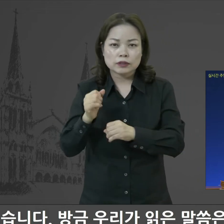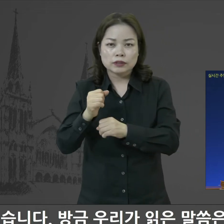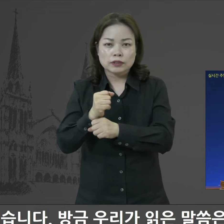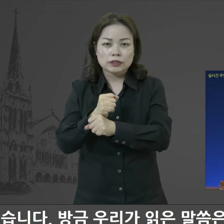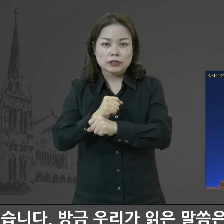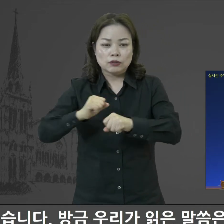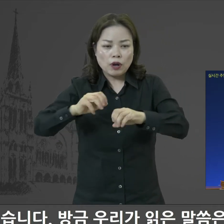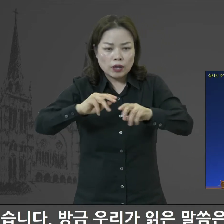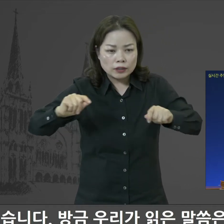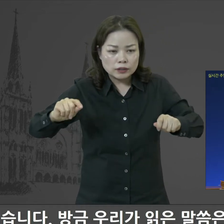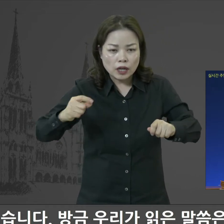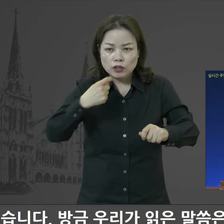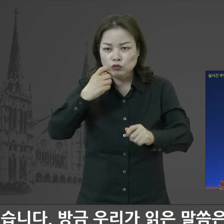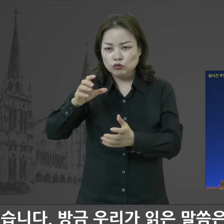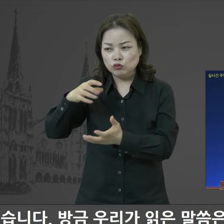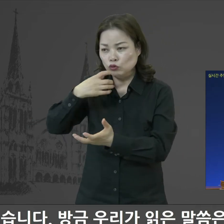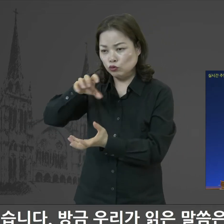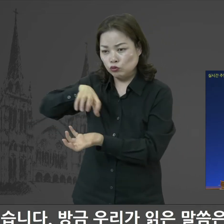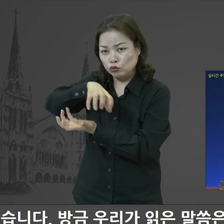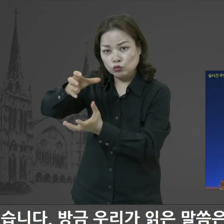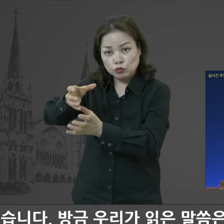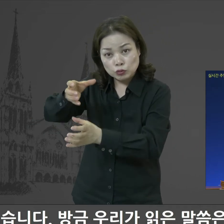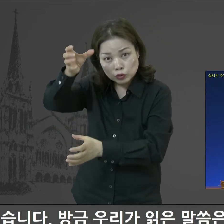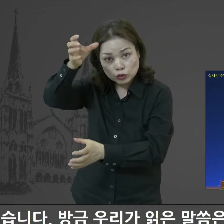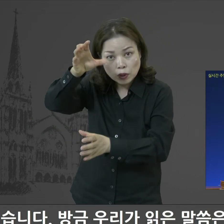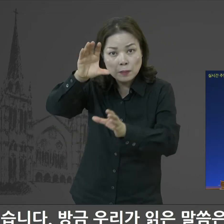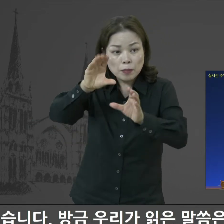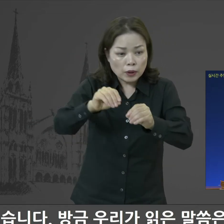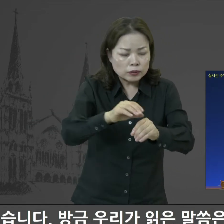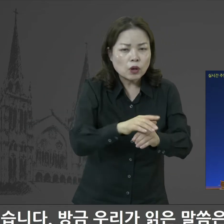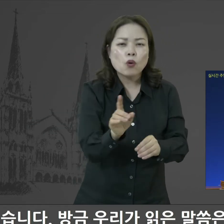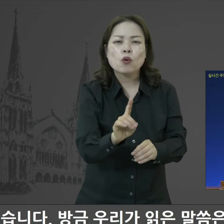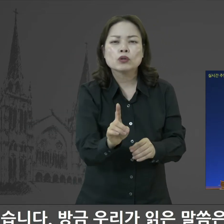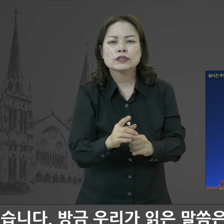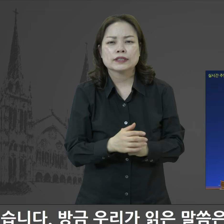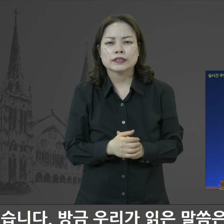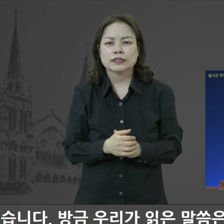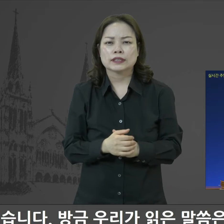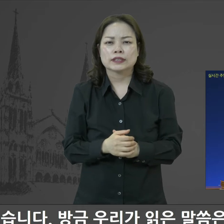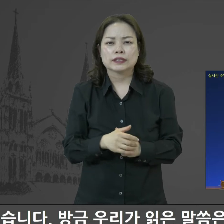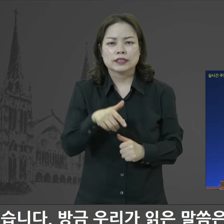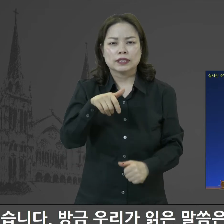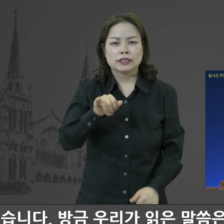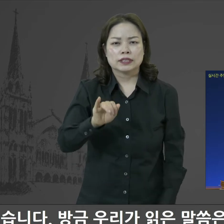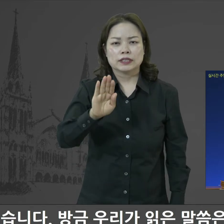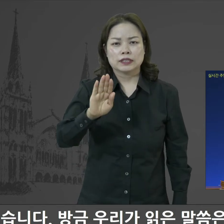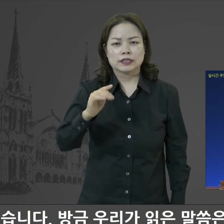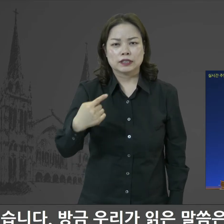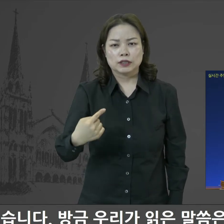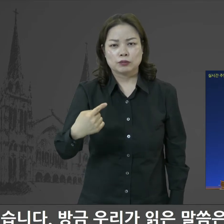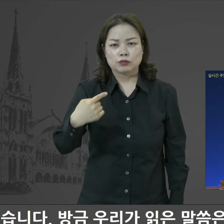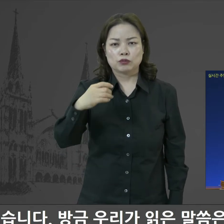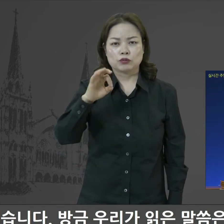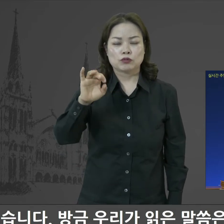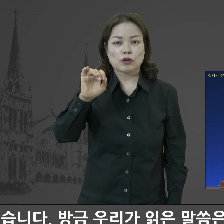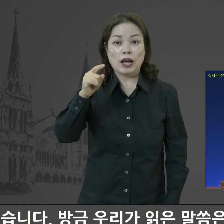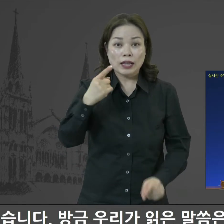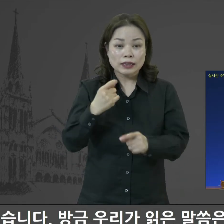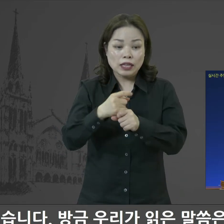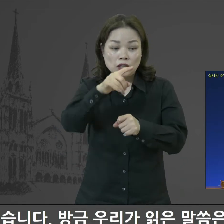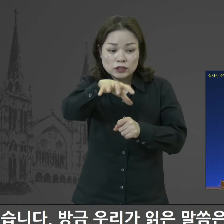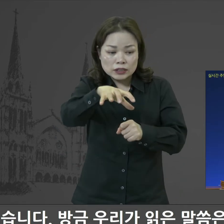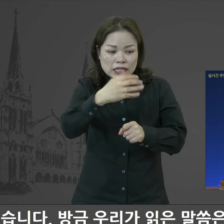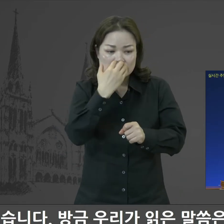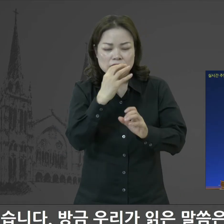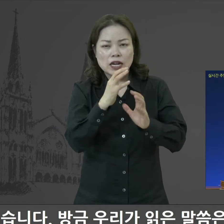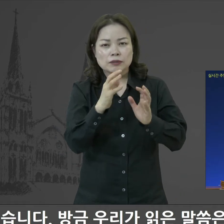기둥이 멈추었고, 그리고 그곳이 다음 장 넘어가면 어디냐면 기브아 핫다시라는 그곳이 그 이스라엘